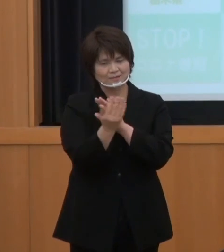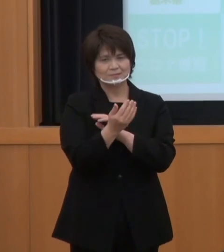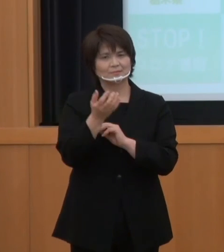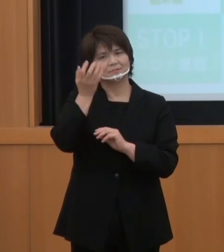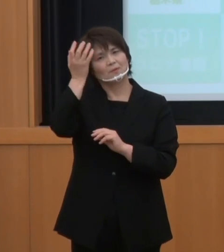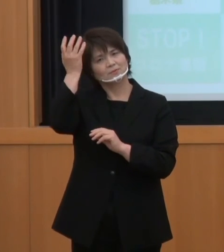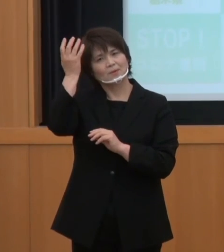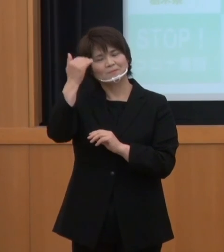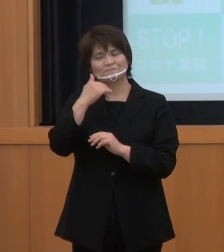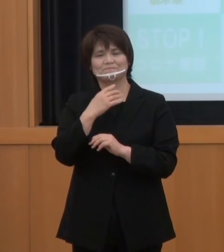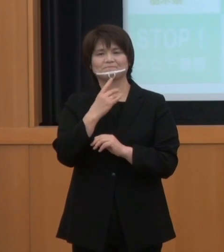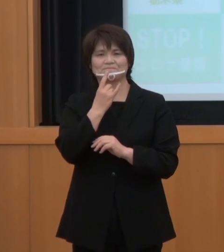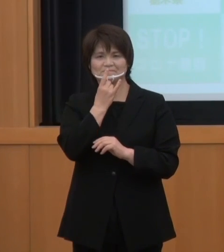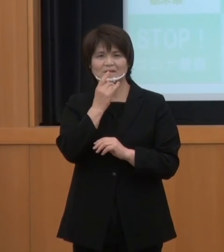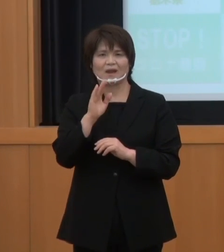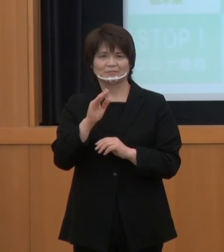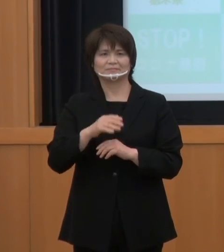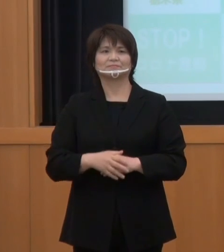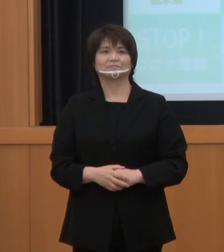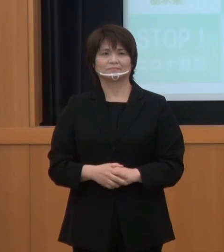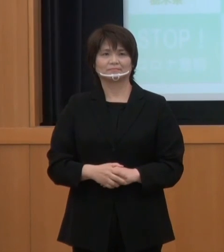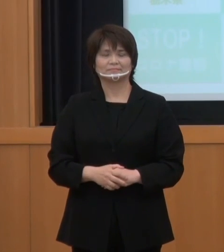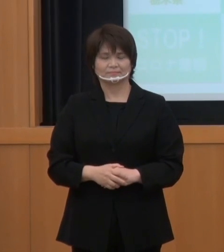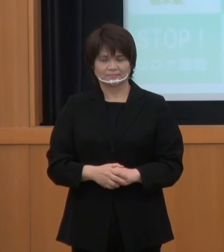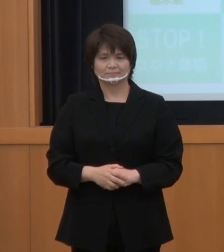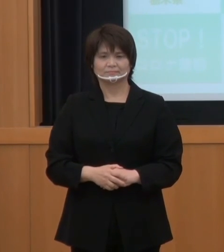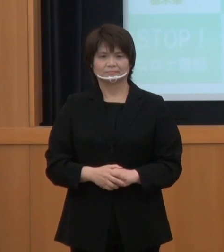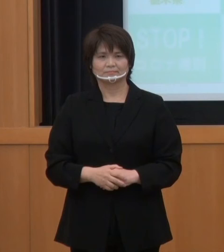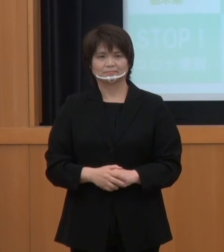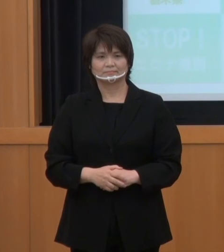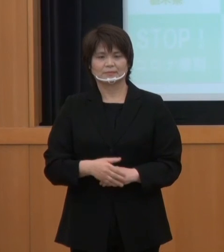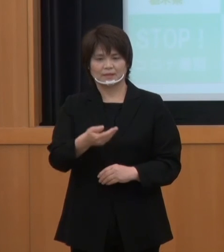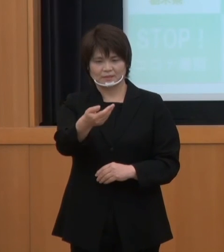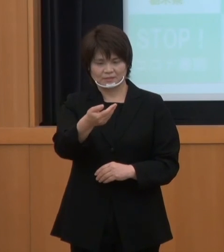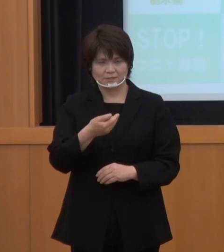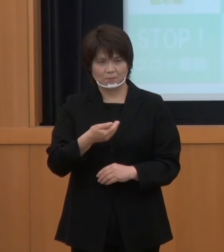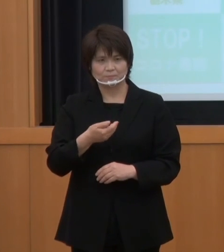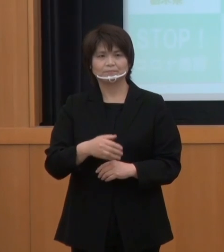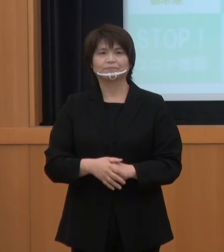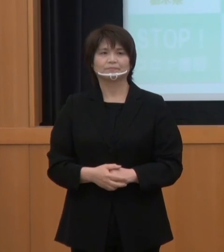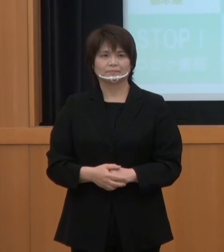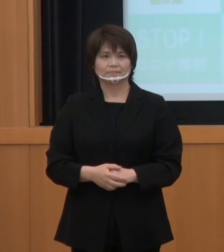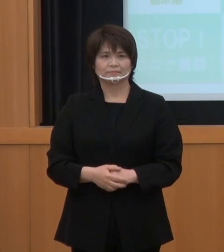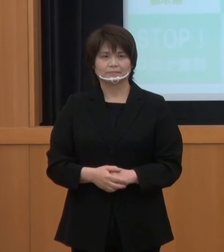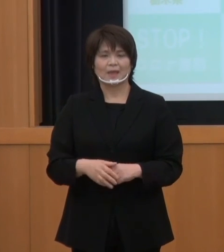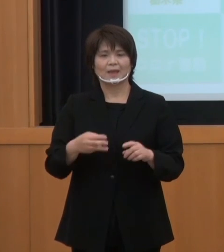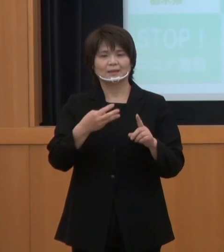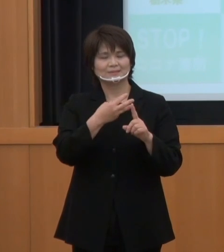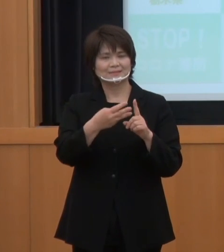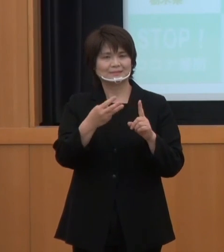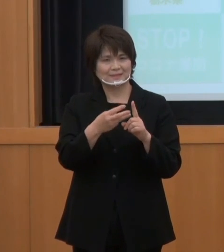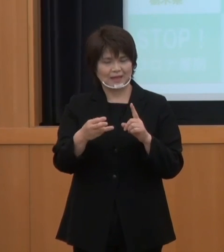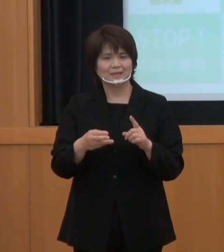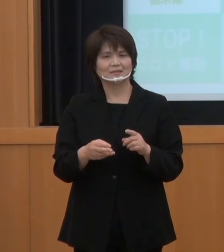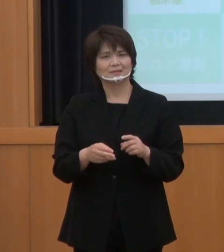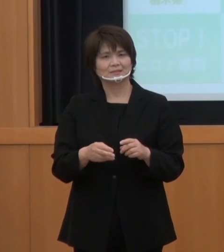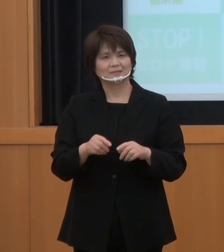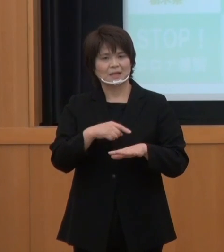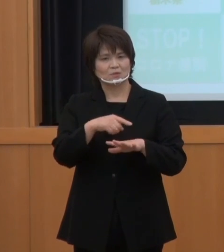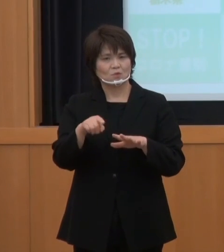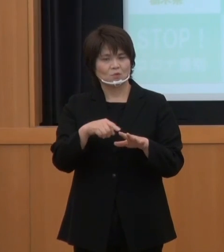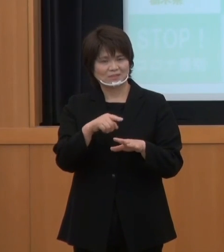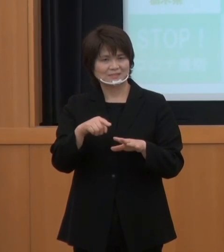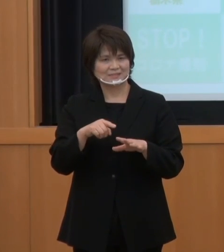。 すいません、ちょっと重ねて恐縮ですが、少し触れていただきました日産栃木工場の EV の生